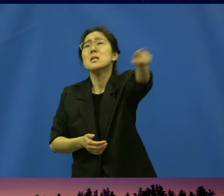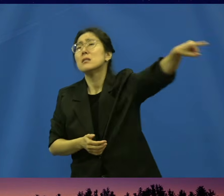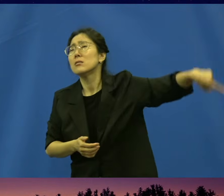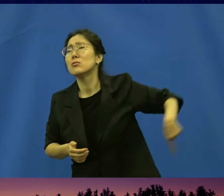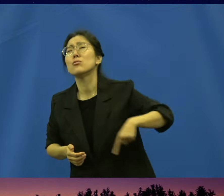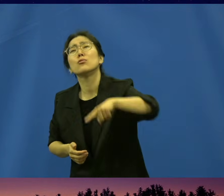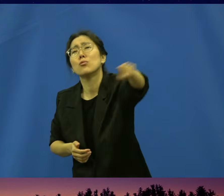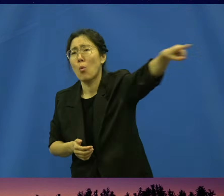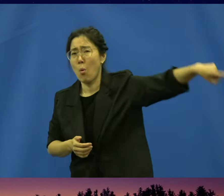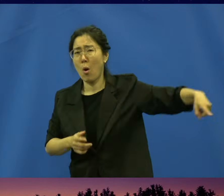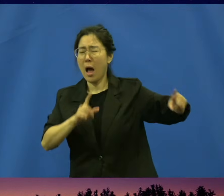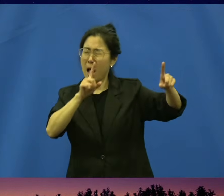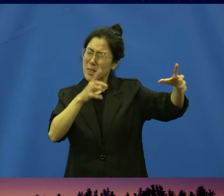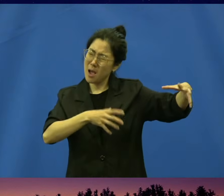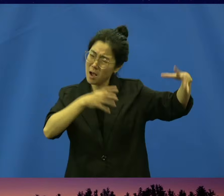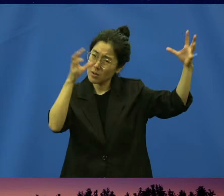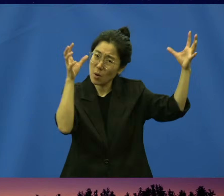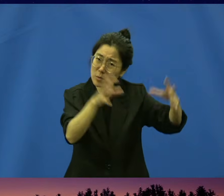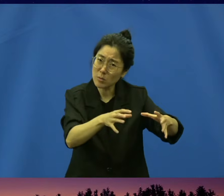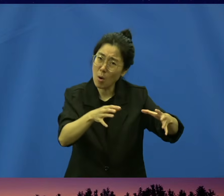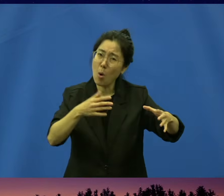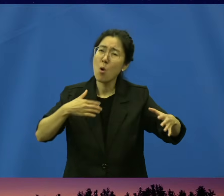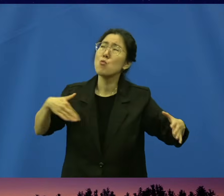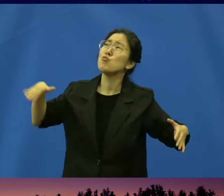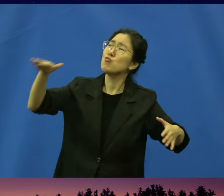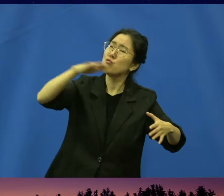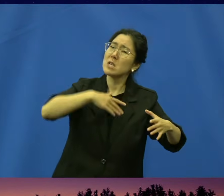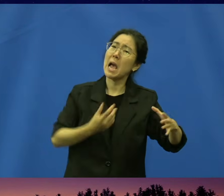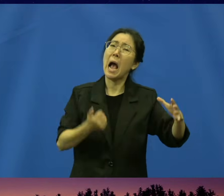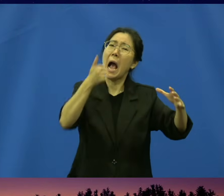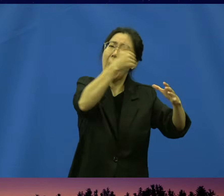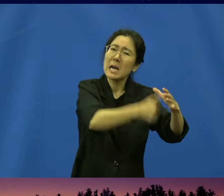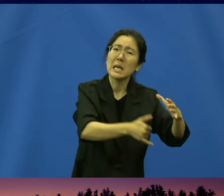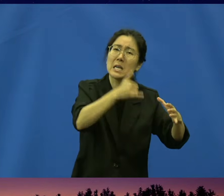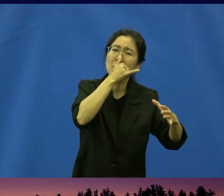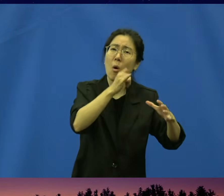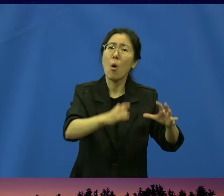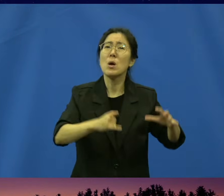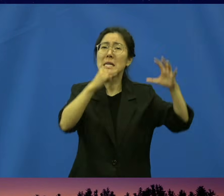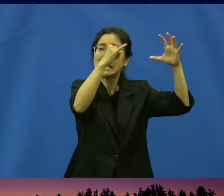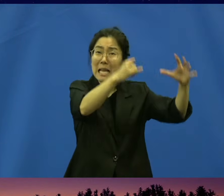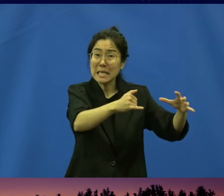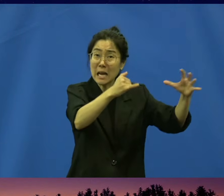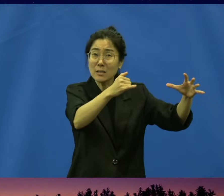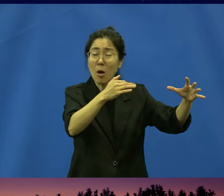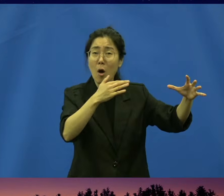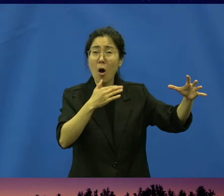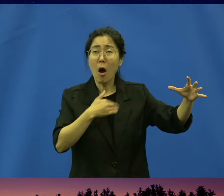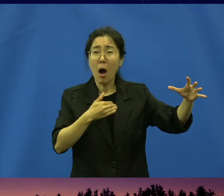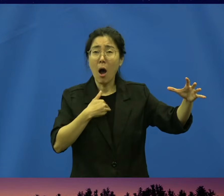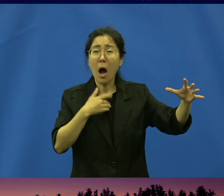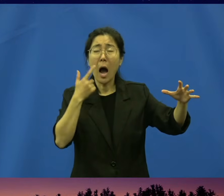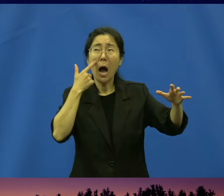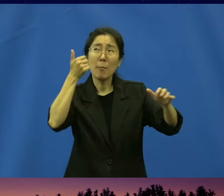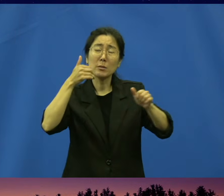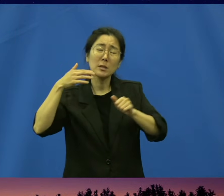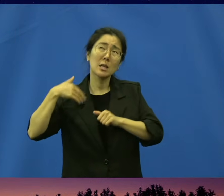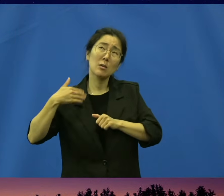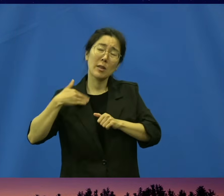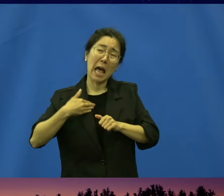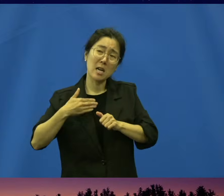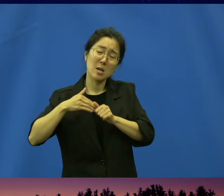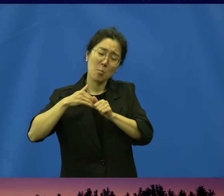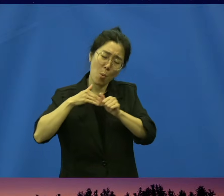다 하나가 되어 우리 안에 있게 하사 세상으로 아버지께서 나를 보내신 것을